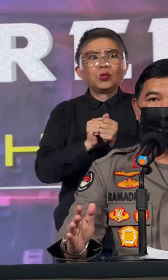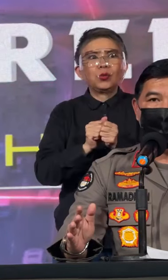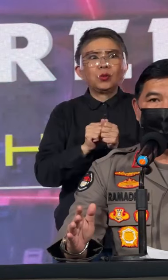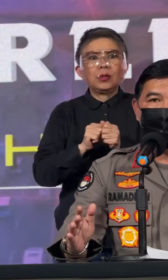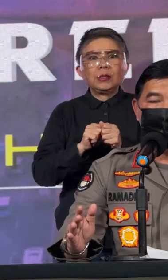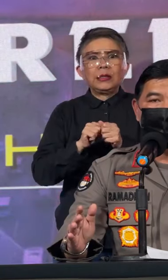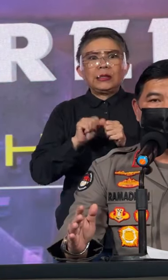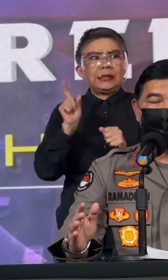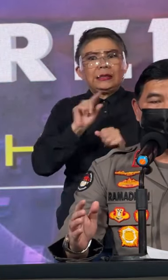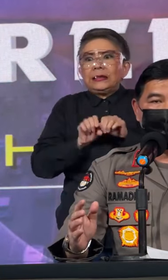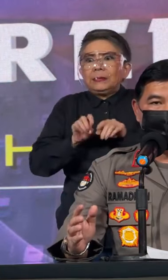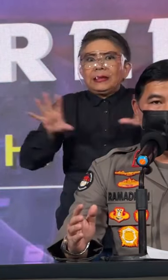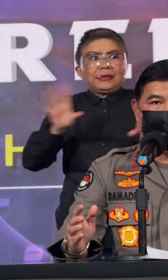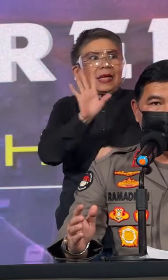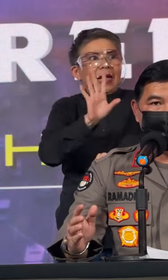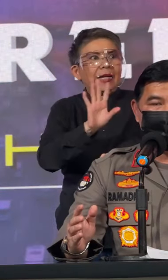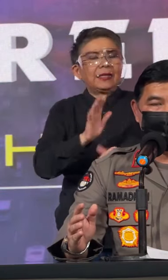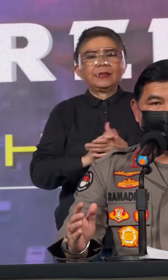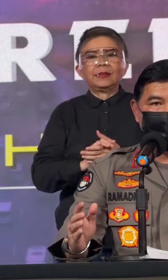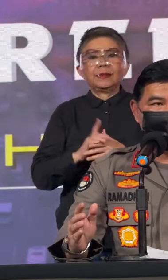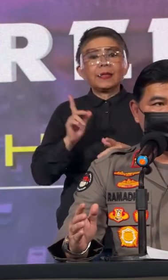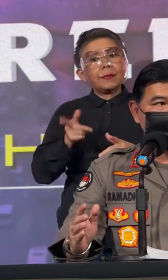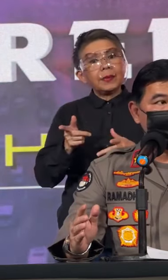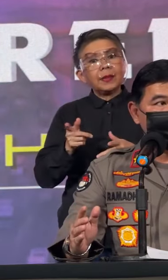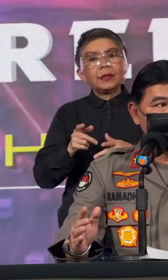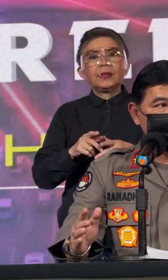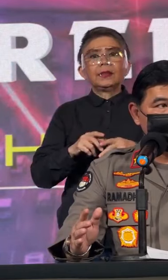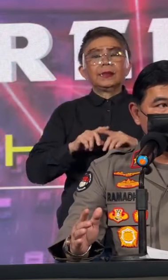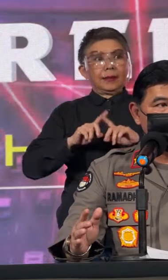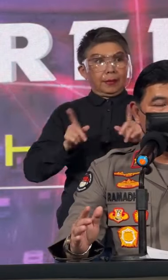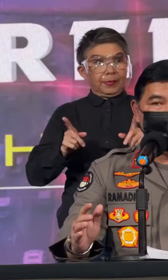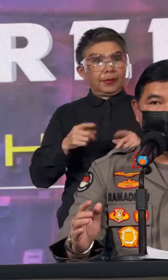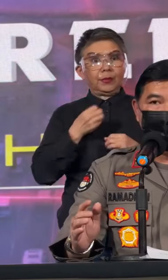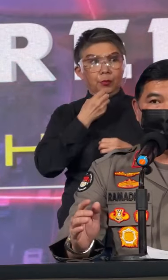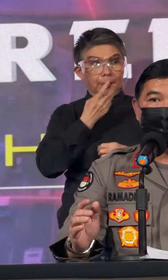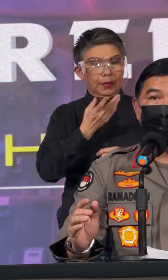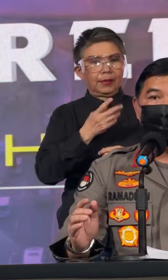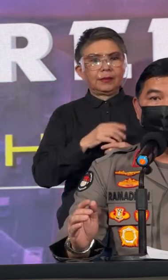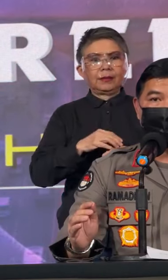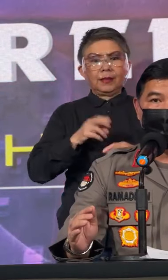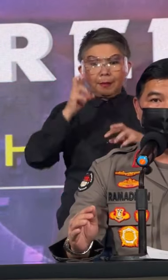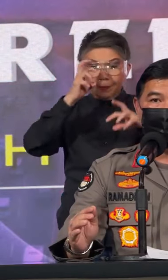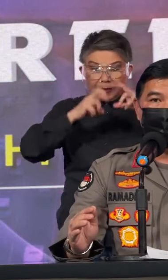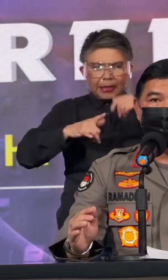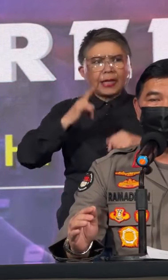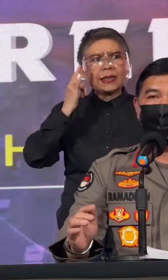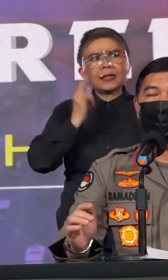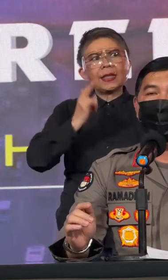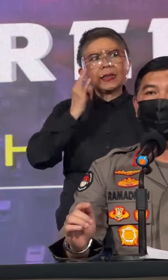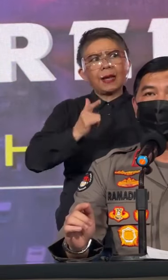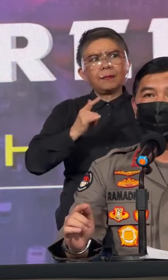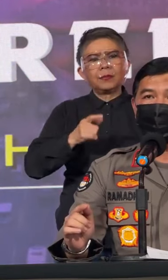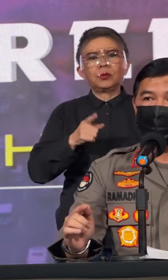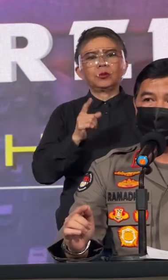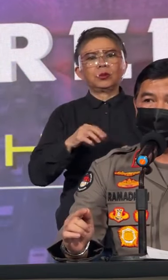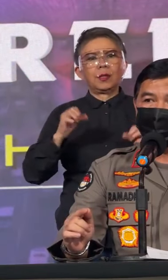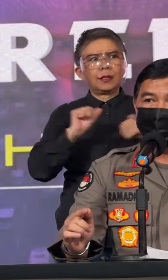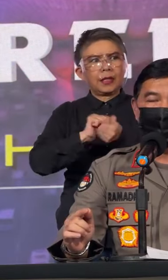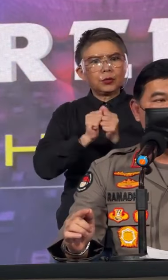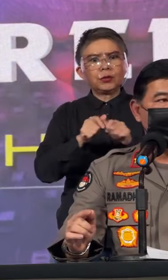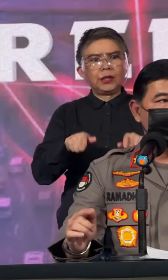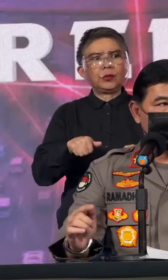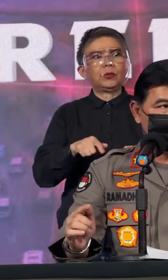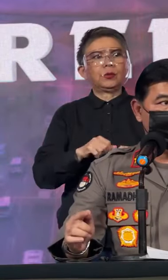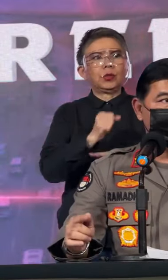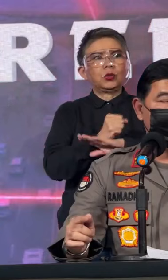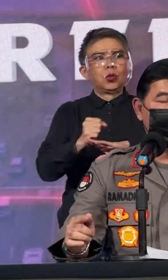tidak berkembang. Tetapi seperti yang saya katakan tadi bahwa penyelidikan terhadap kasus